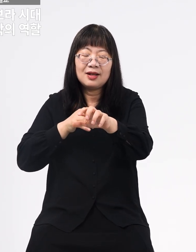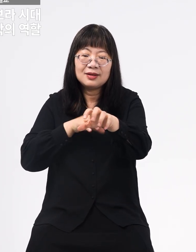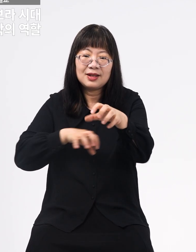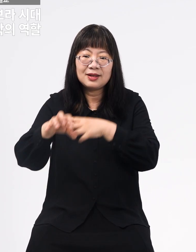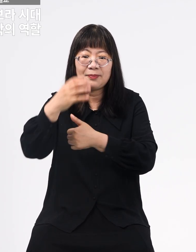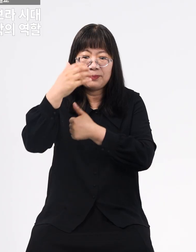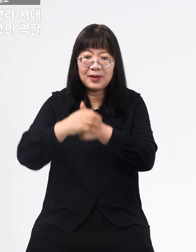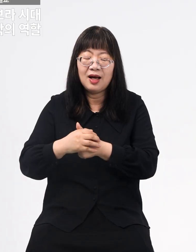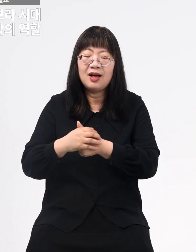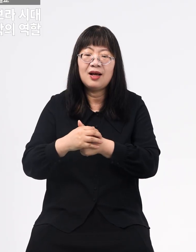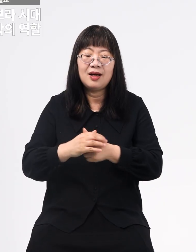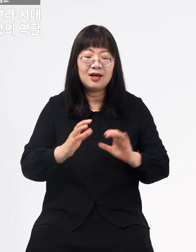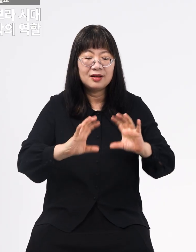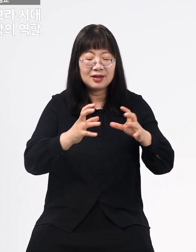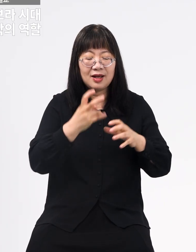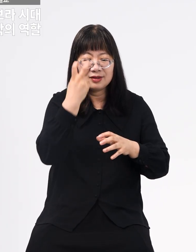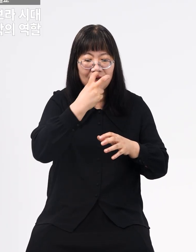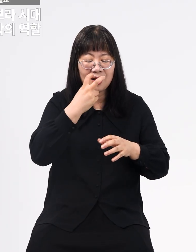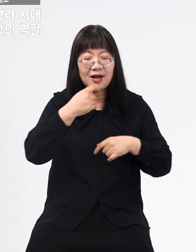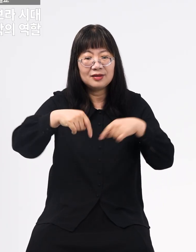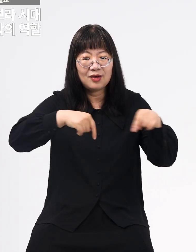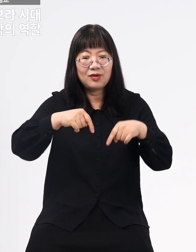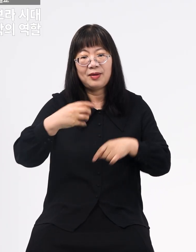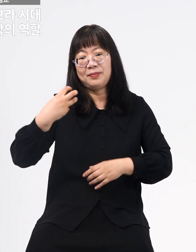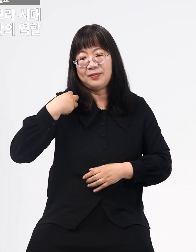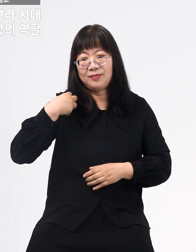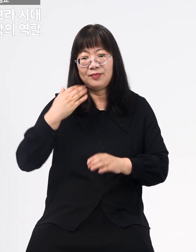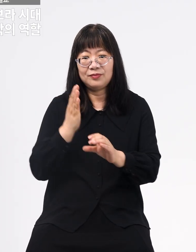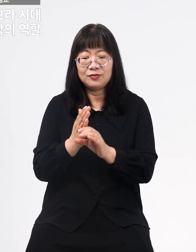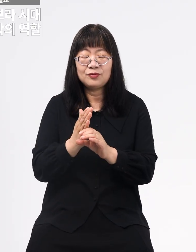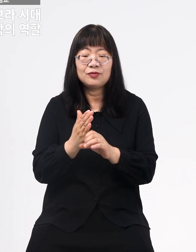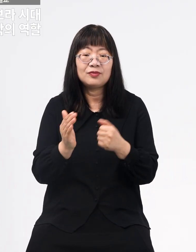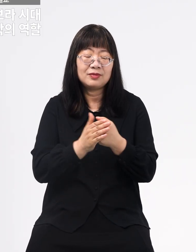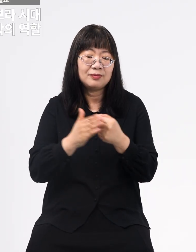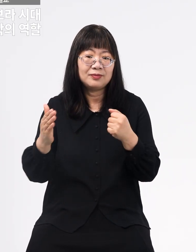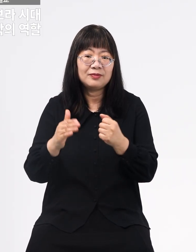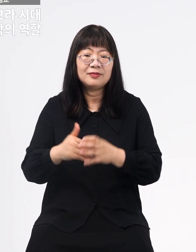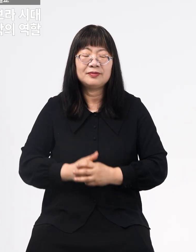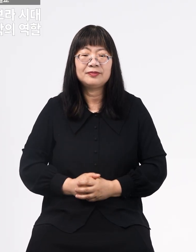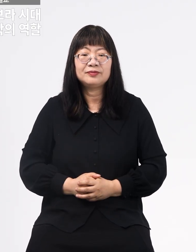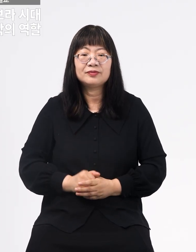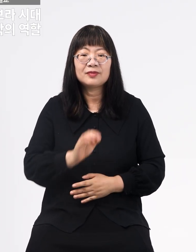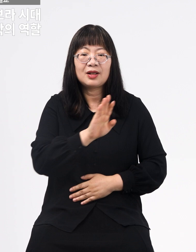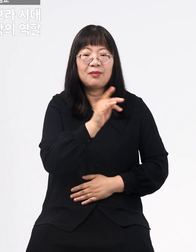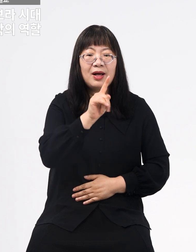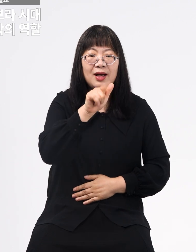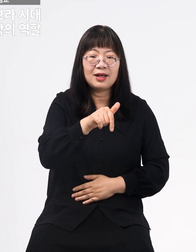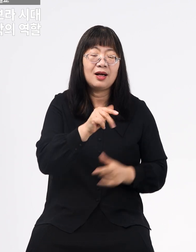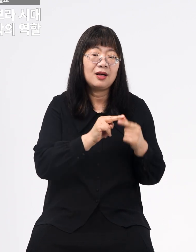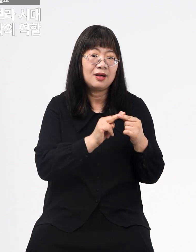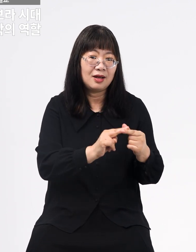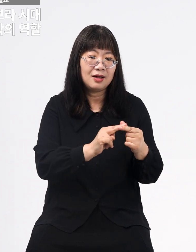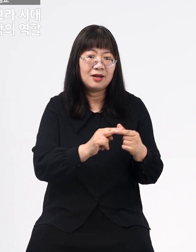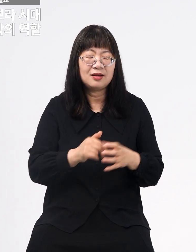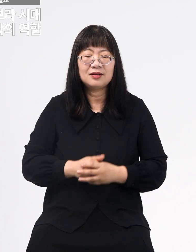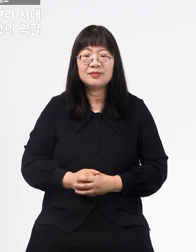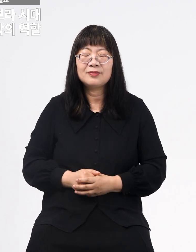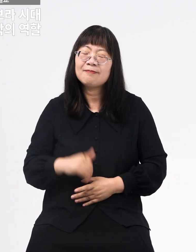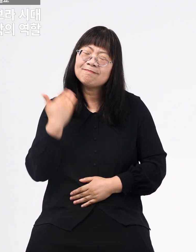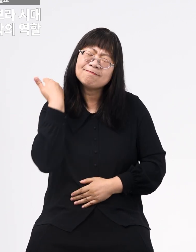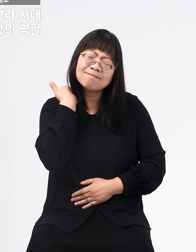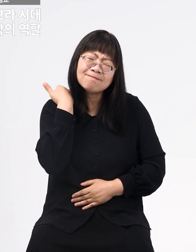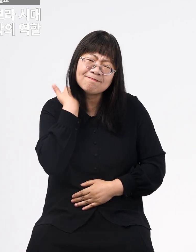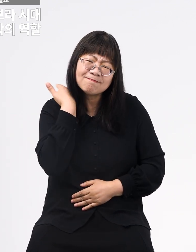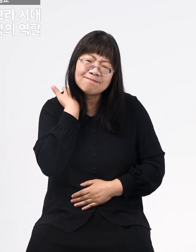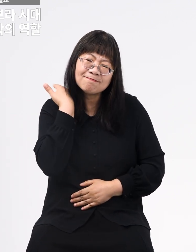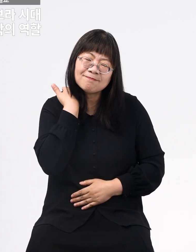대리해서 나라를 섬기고 통치하고 있어요. 그러면 바락뿐만 아니라 보이지